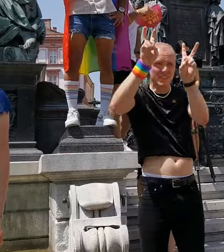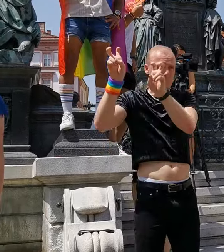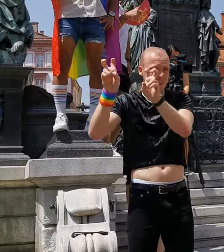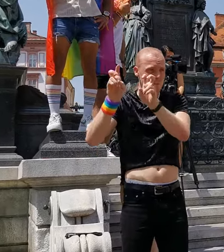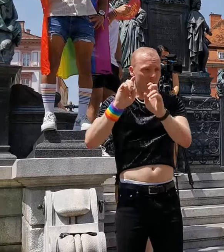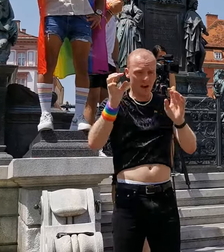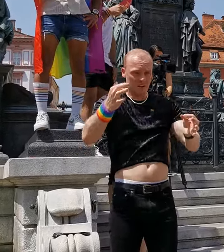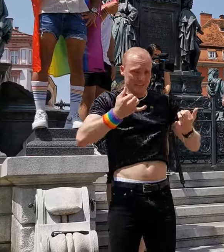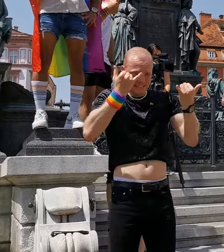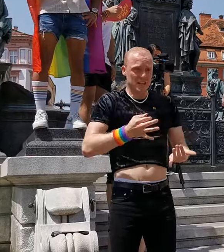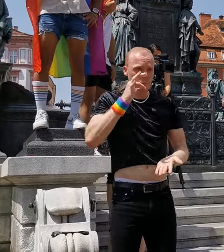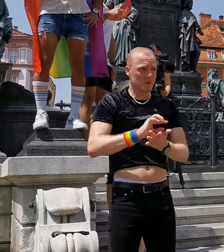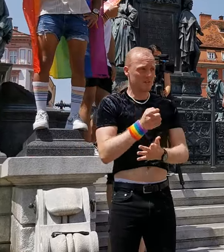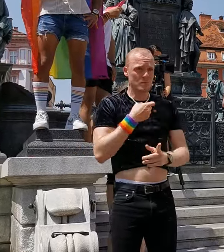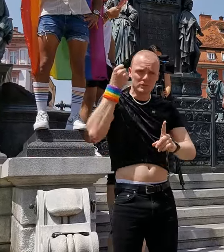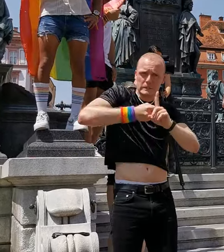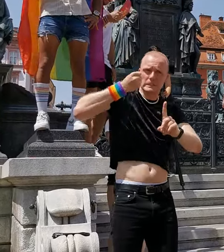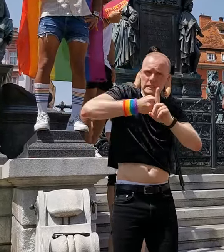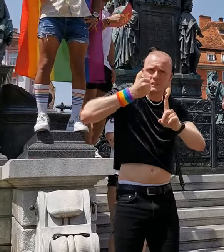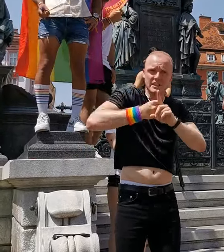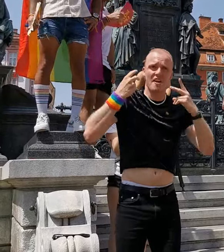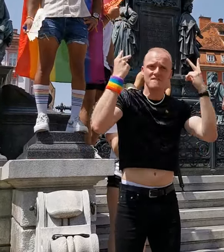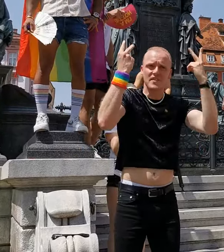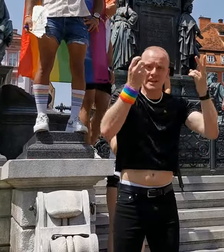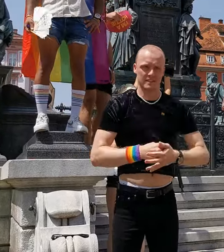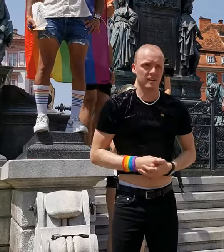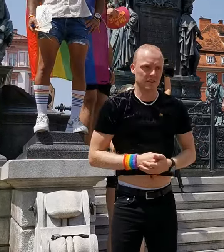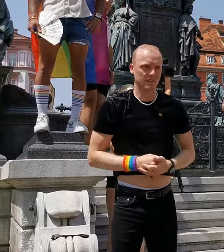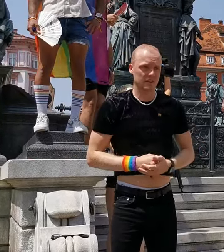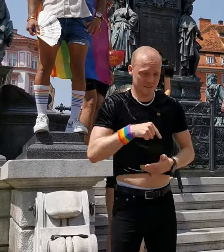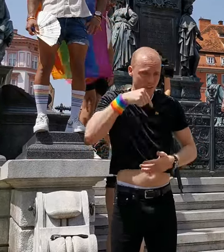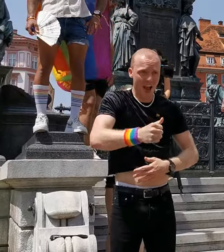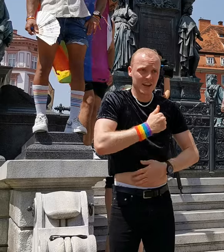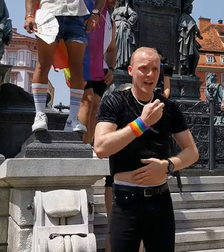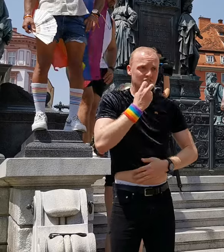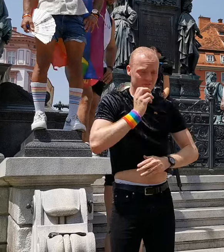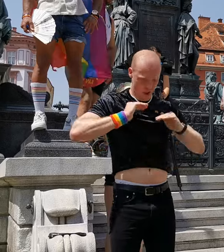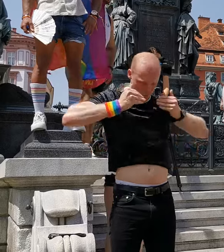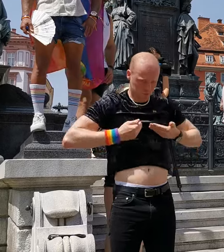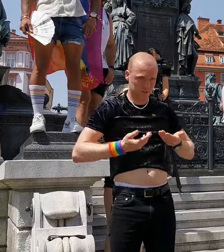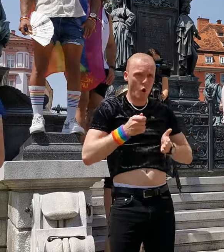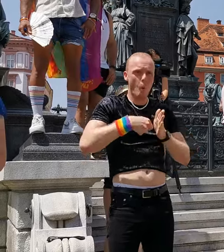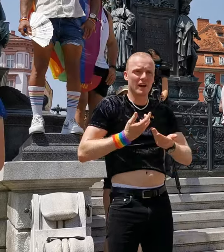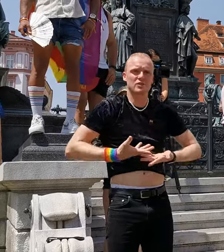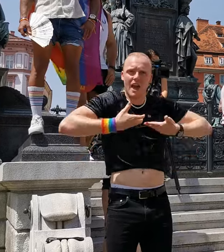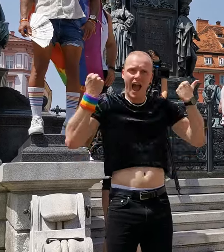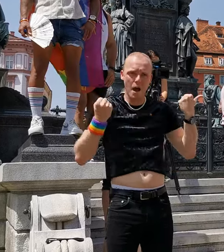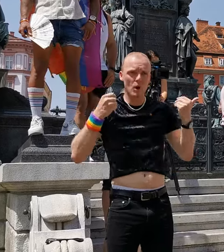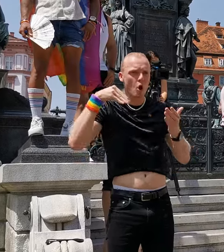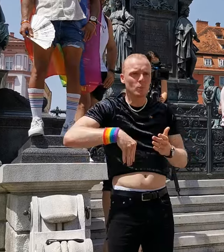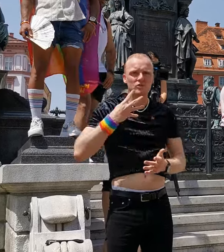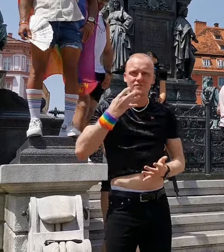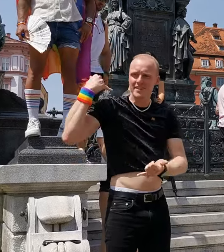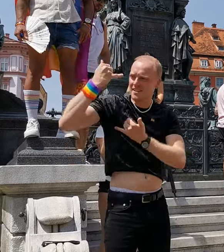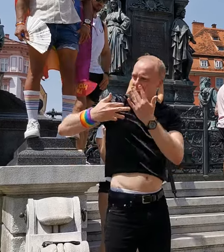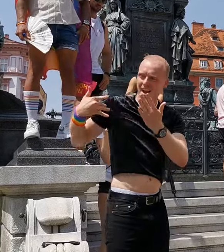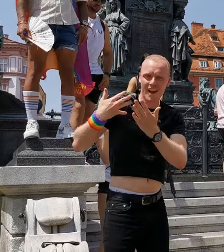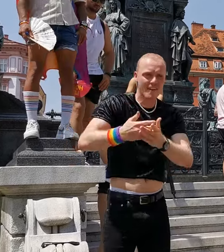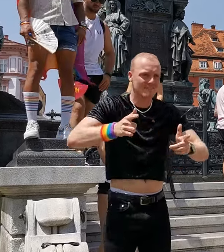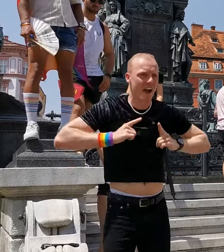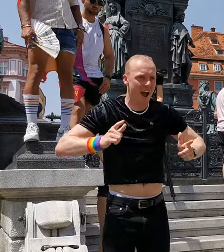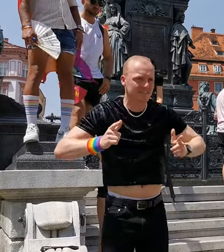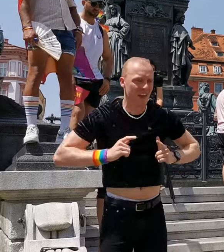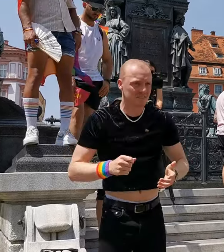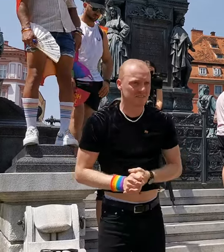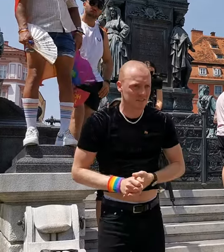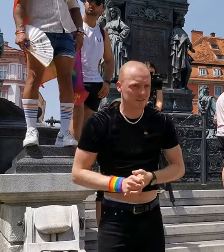haben. In Graz beträgt die Wartezeit für eine Top Surgery für Transmask-Menschen 4 Jahre. Für eine Hormontherapie sind immer